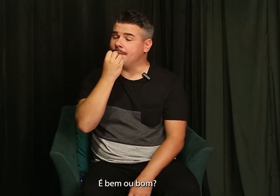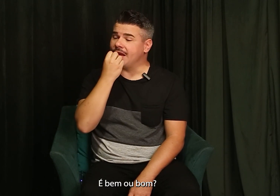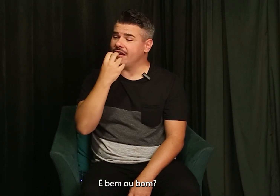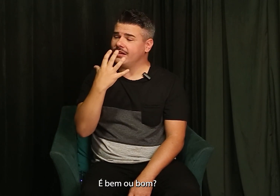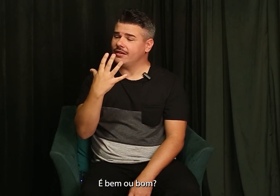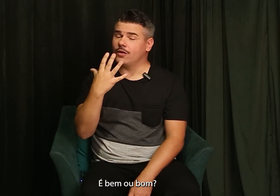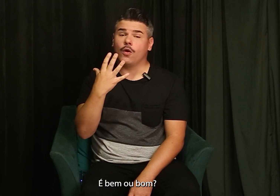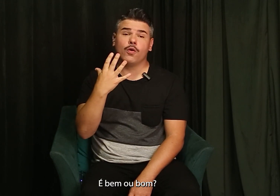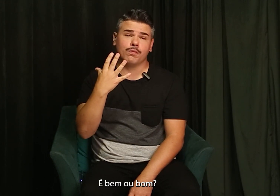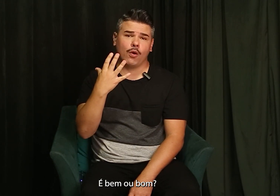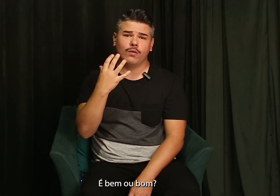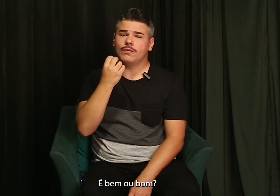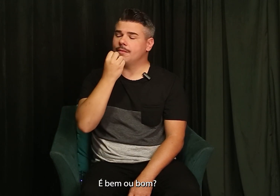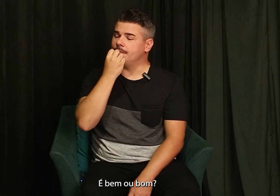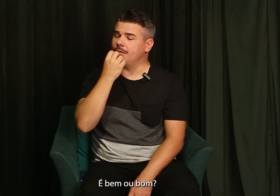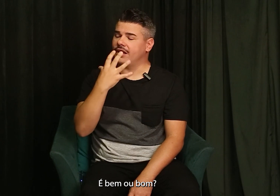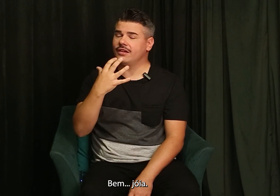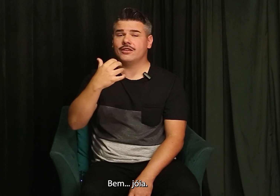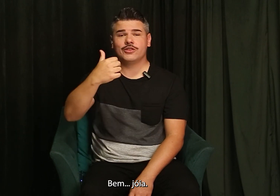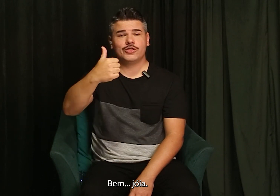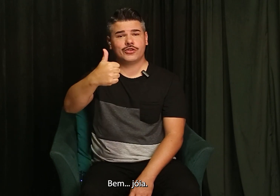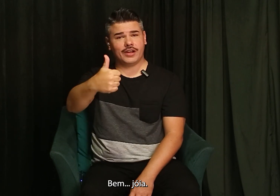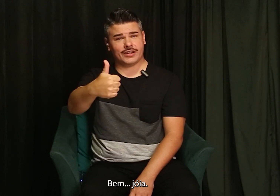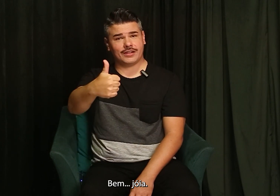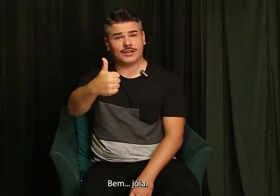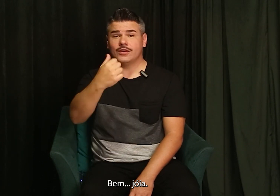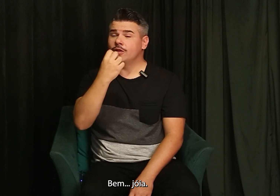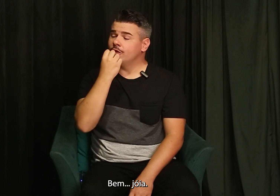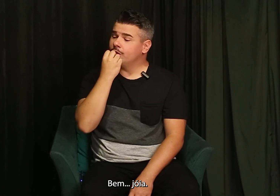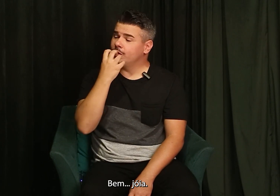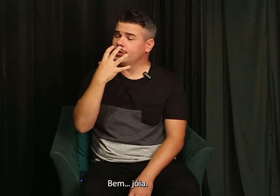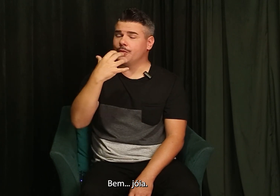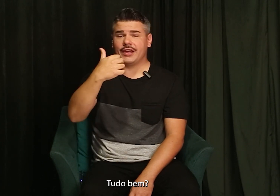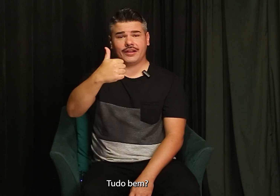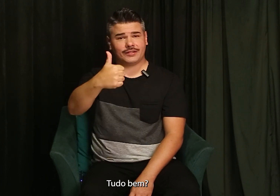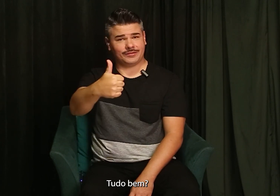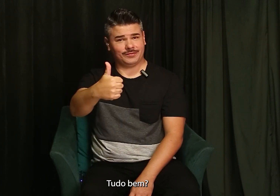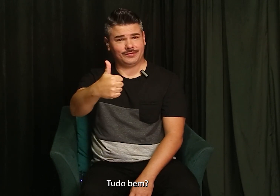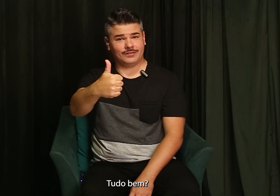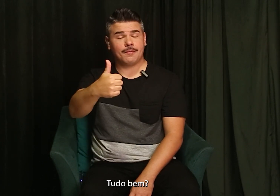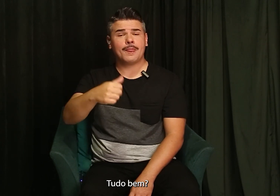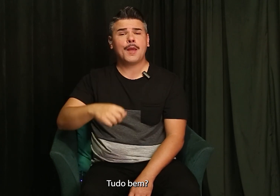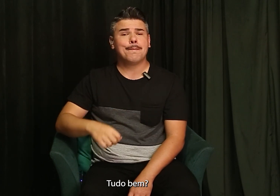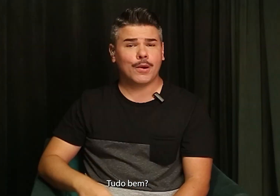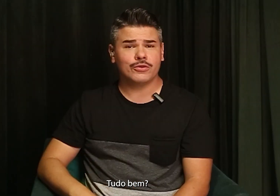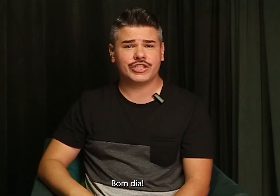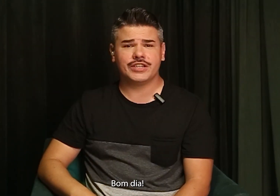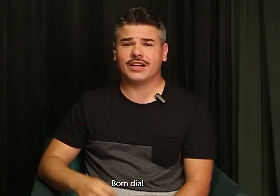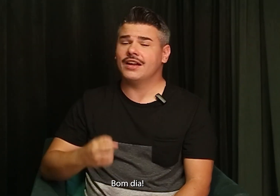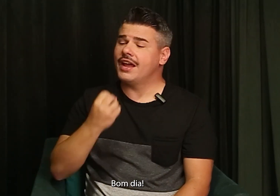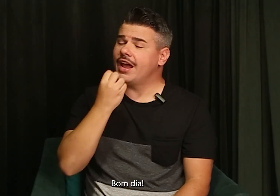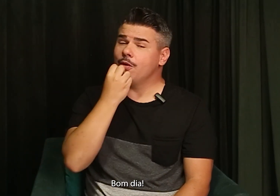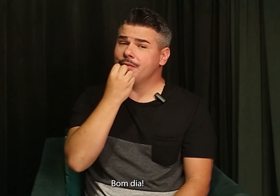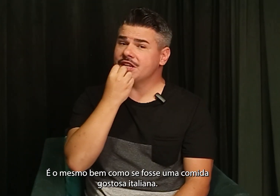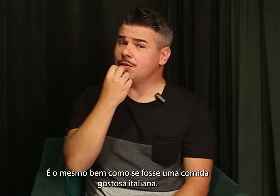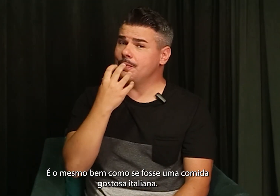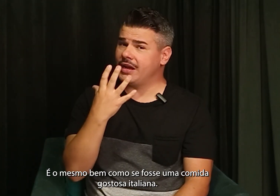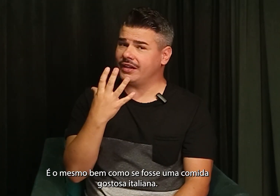É bem ou bom? Bem. Joia. Tudo bem? Bom dia é o mesmo